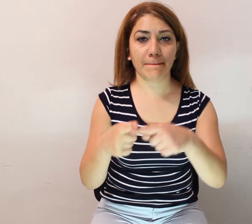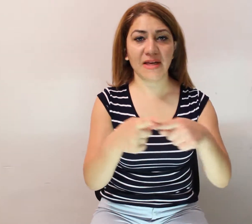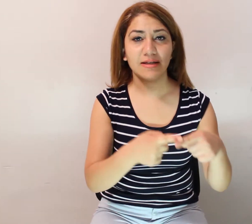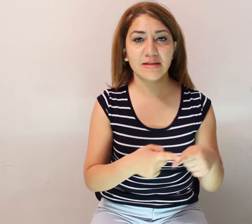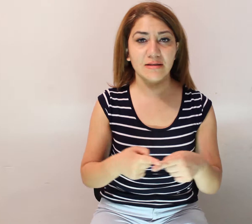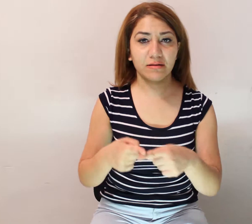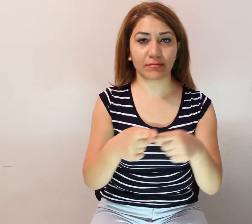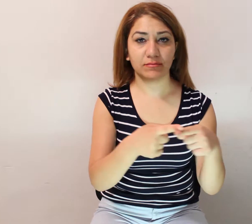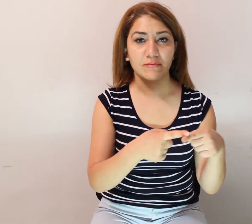Մինսկ,